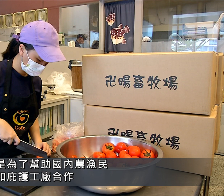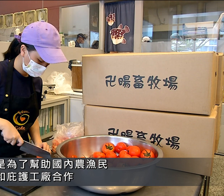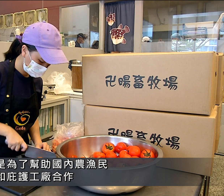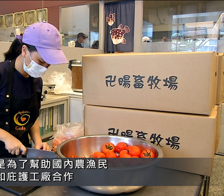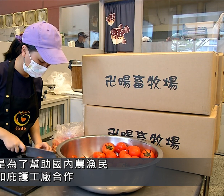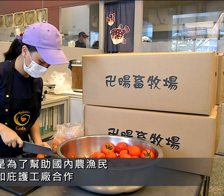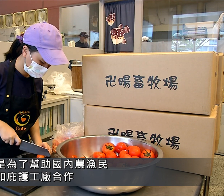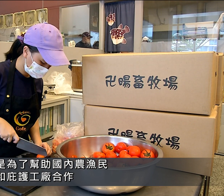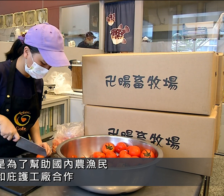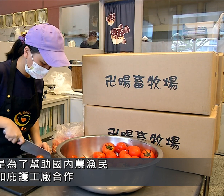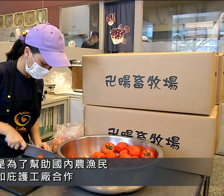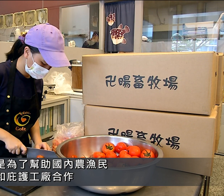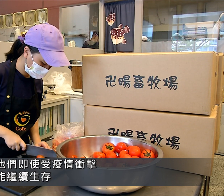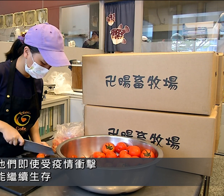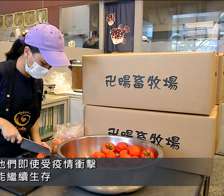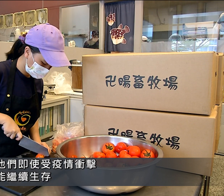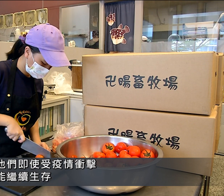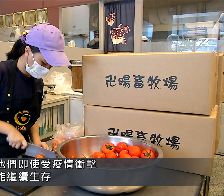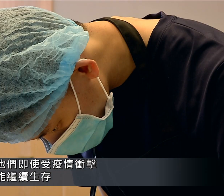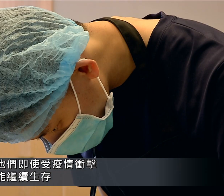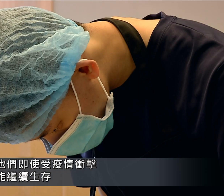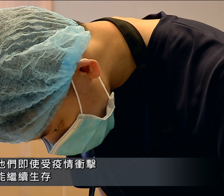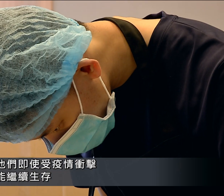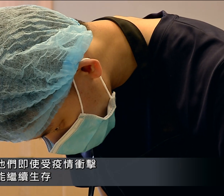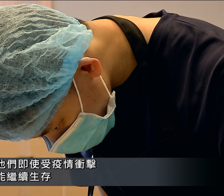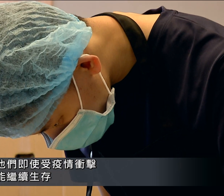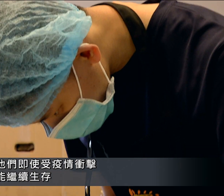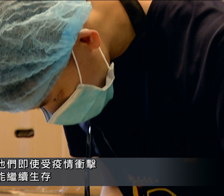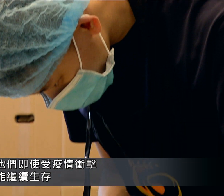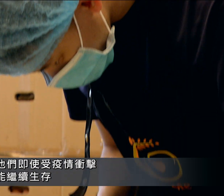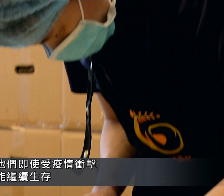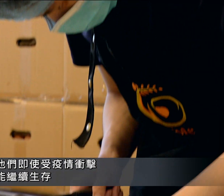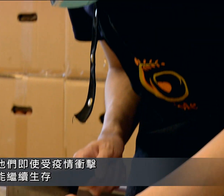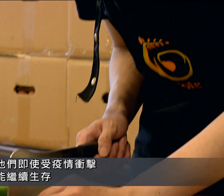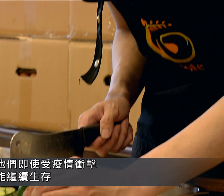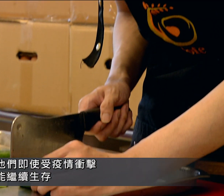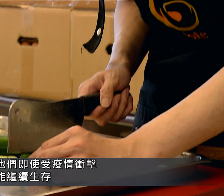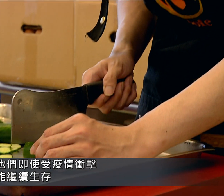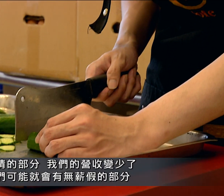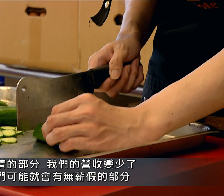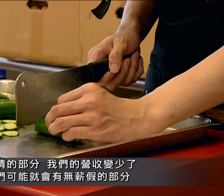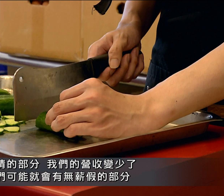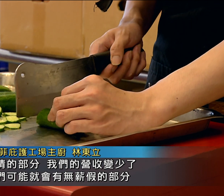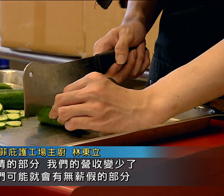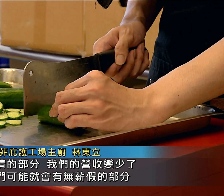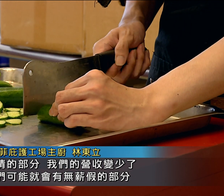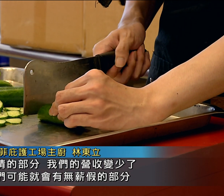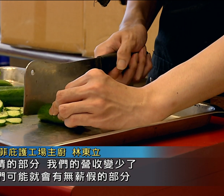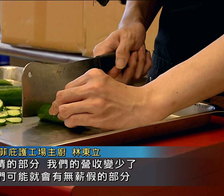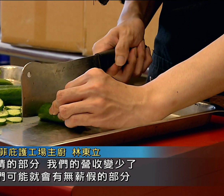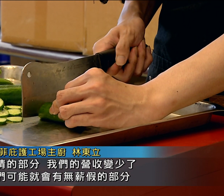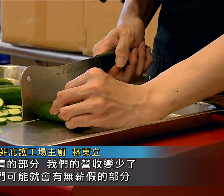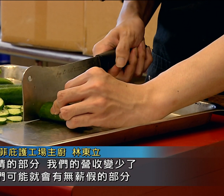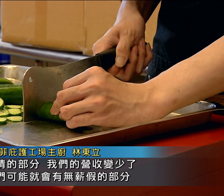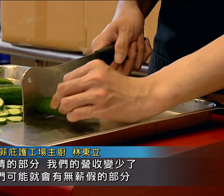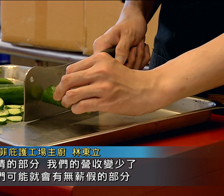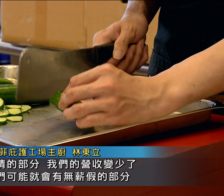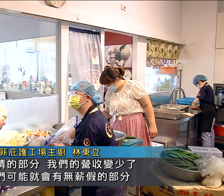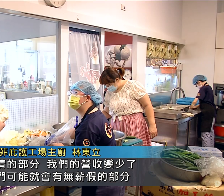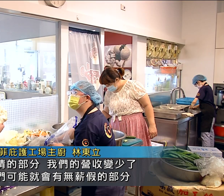庇护工厂合作，让他们即使受疫情冲击，还能继续生存。 疫情的部分呢，我们的营收变少了，那他们可